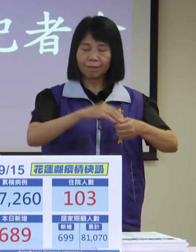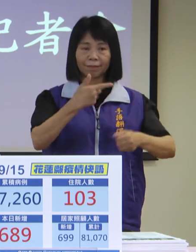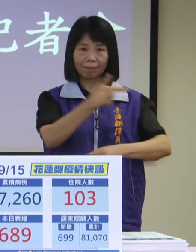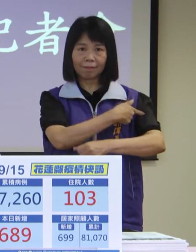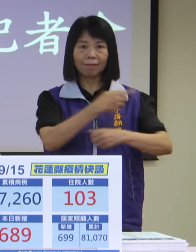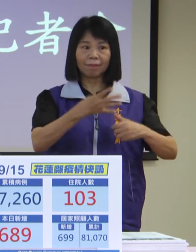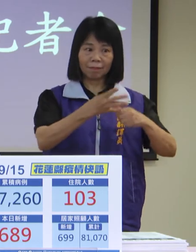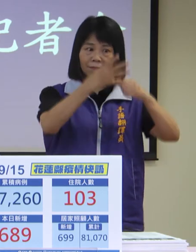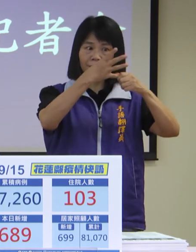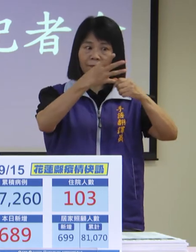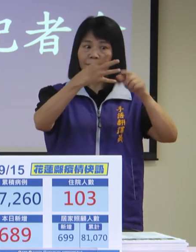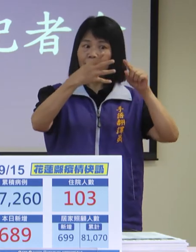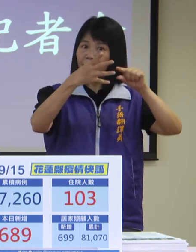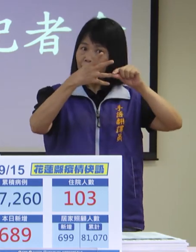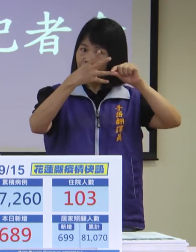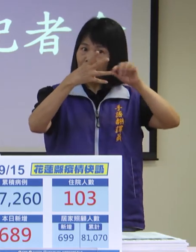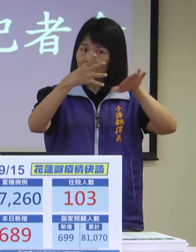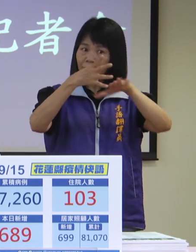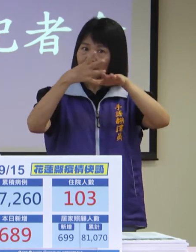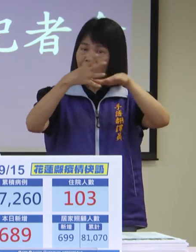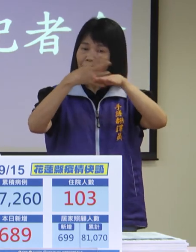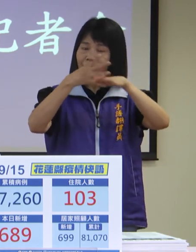第4剂跟第3剂呢之间要